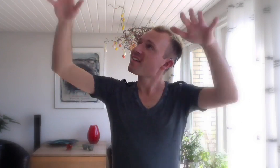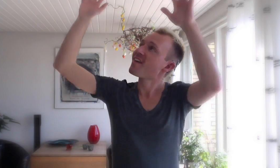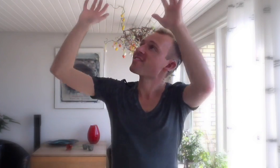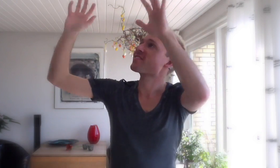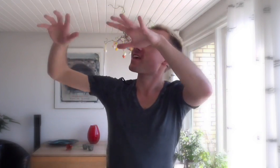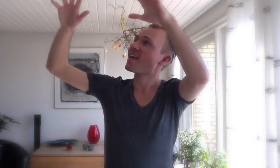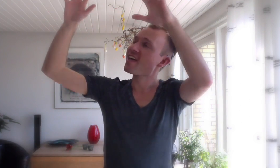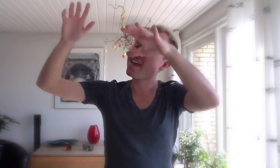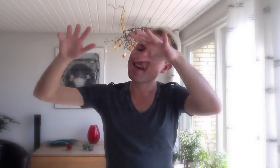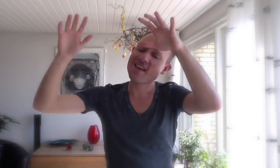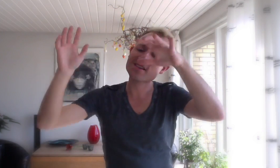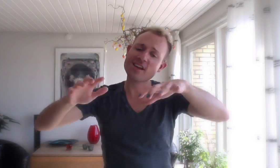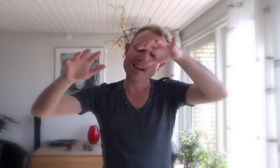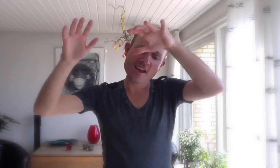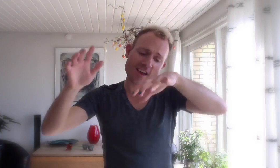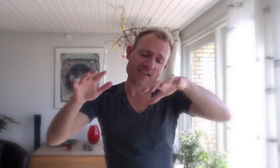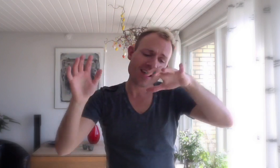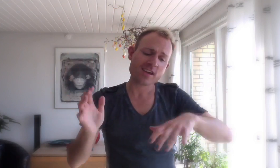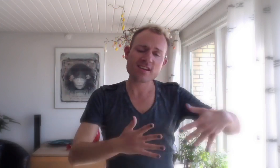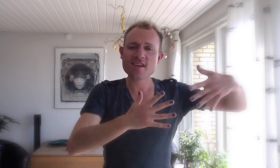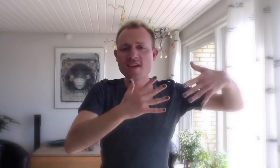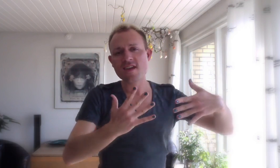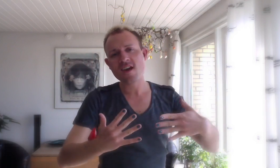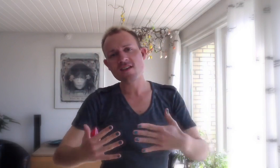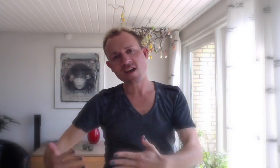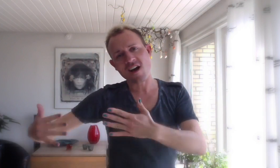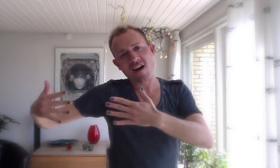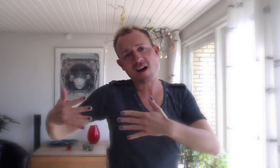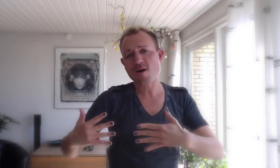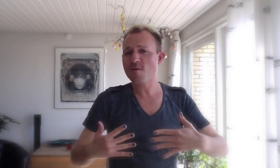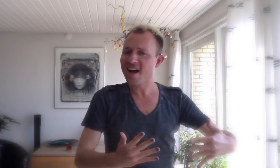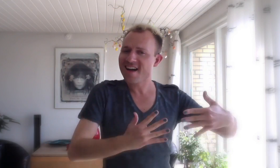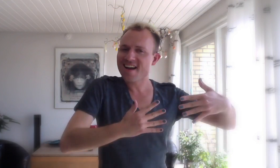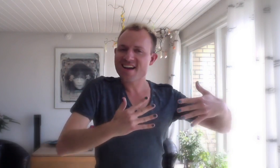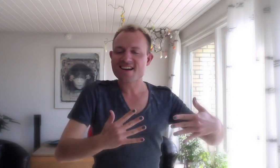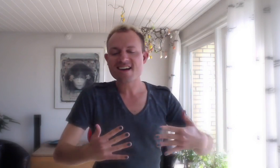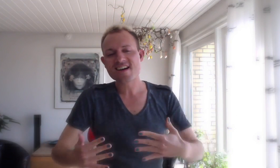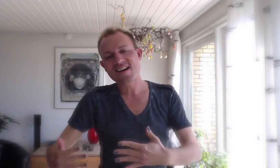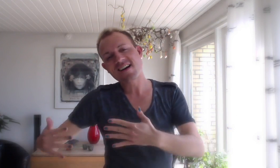Dancing in the rain